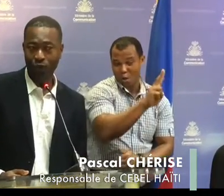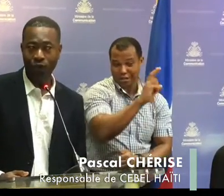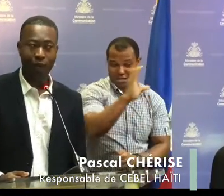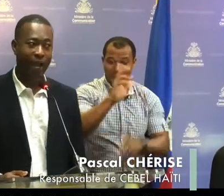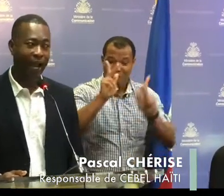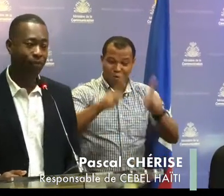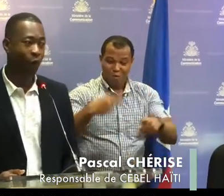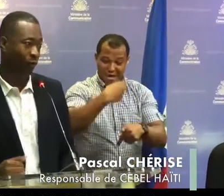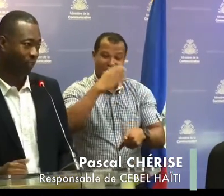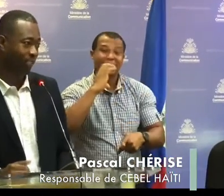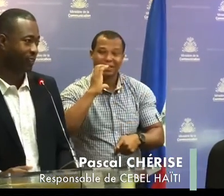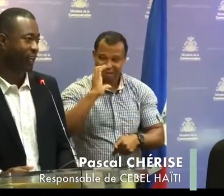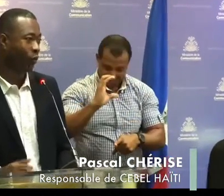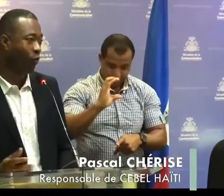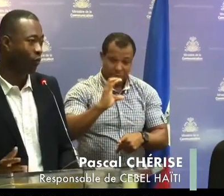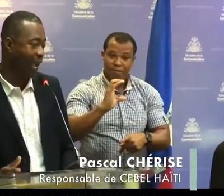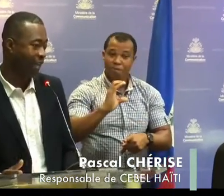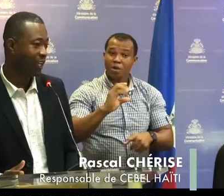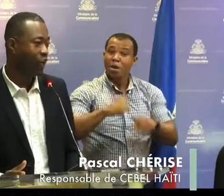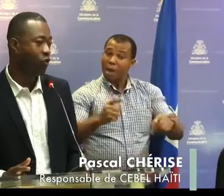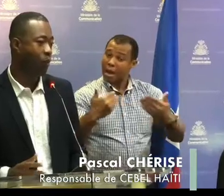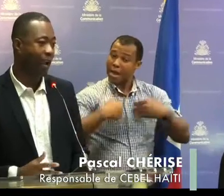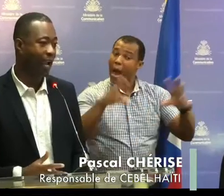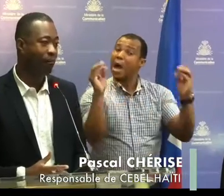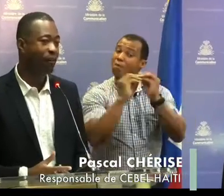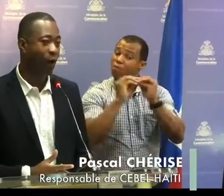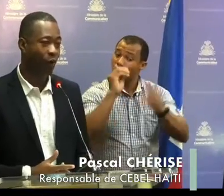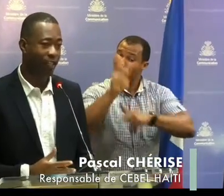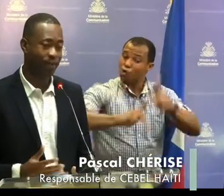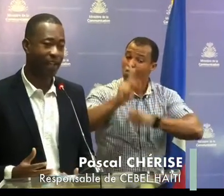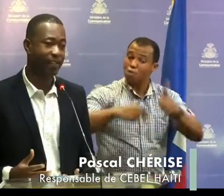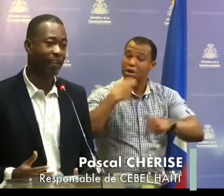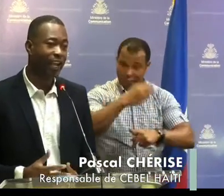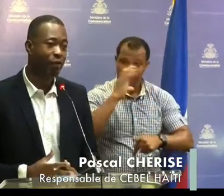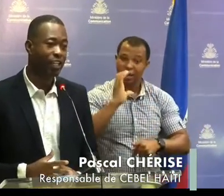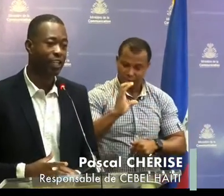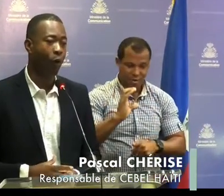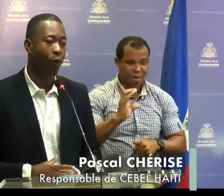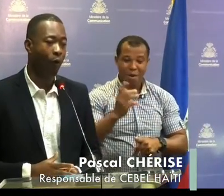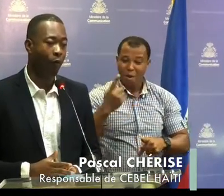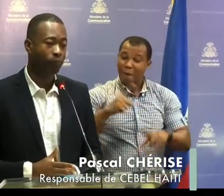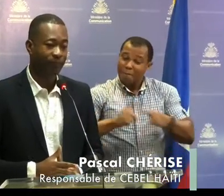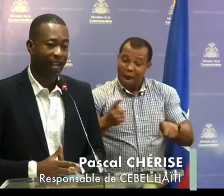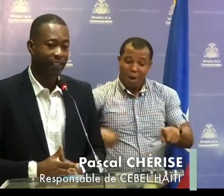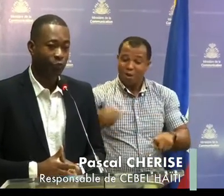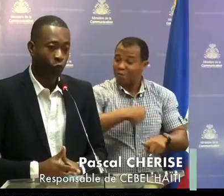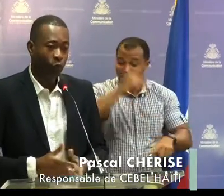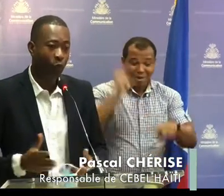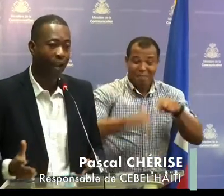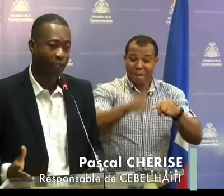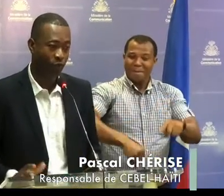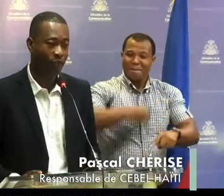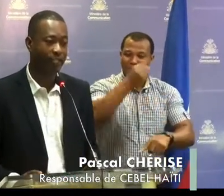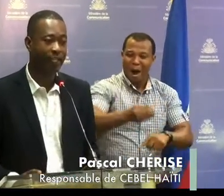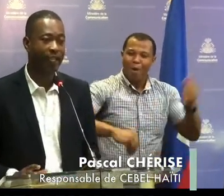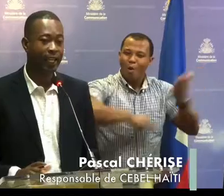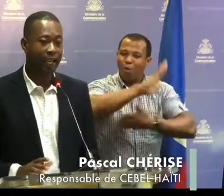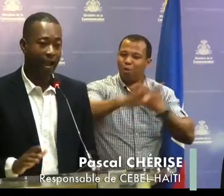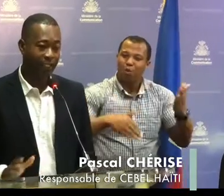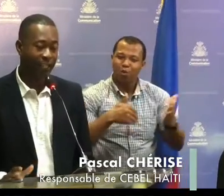nous par rapport à contexte la corona, nous pas capable dans un espace réunir on a quasi toute population